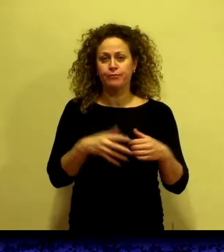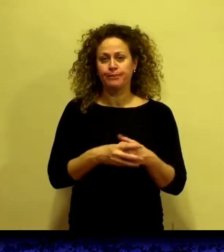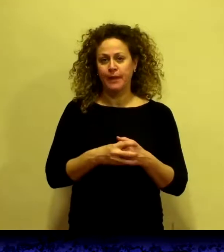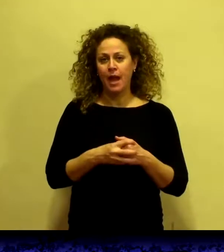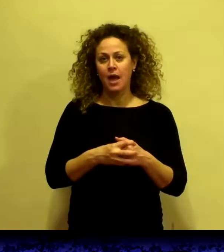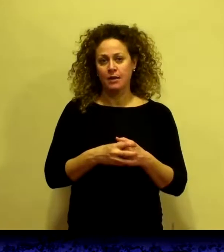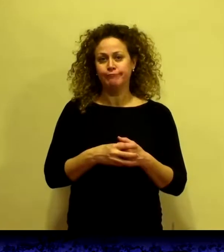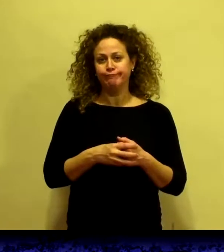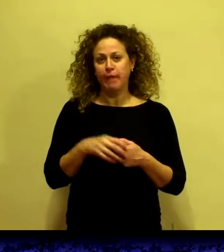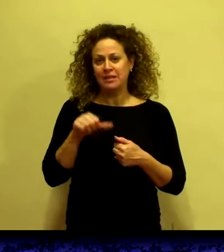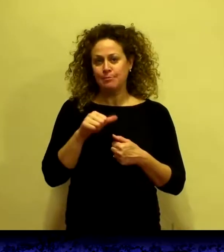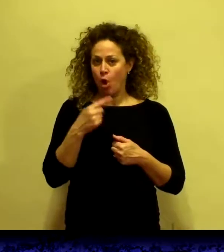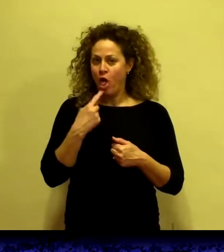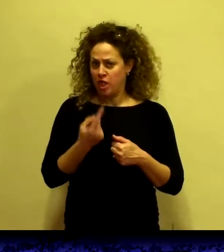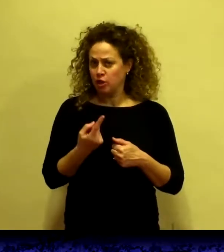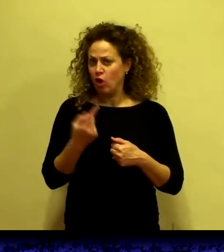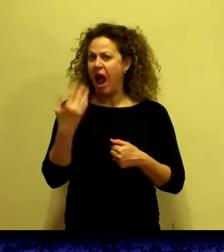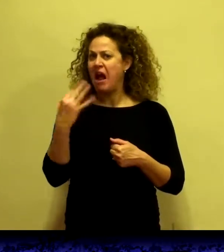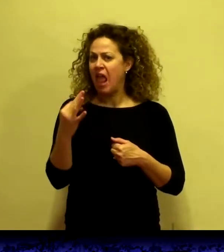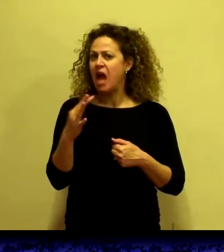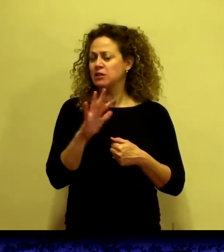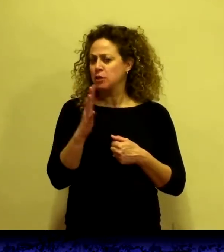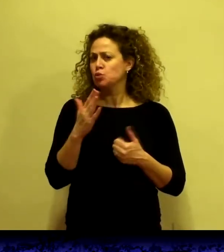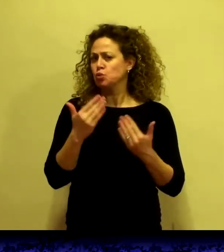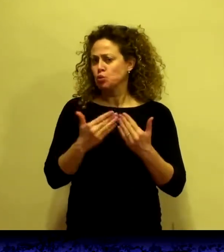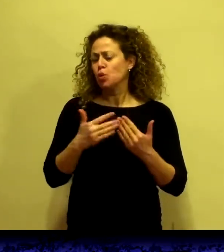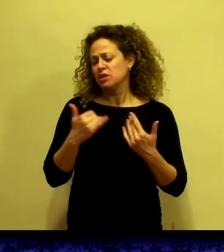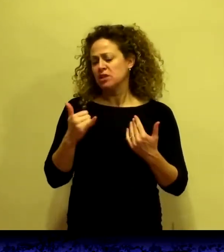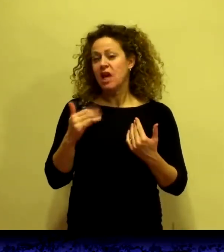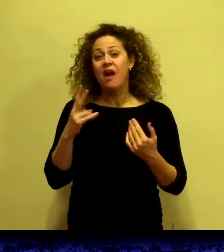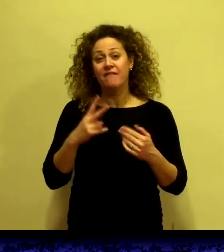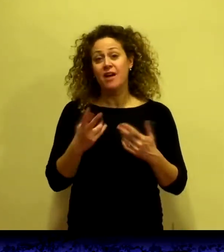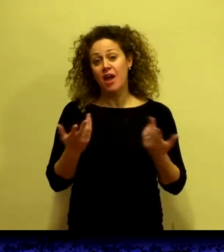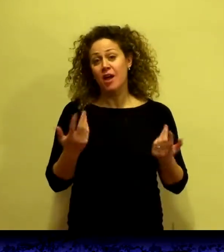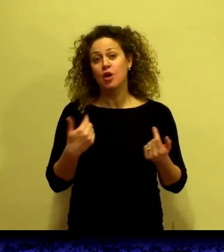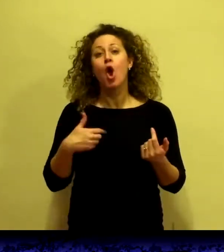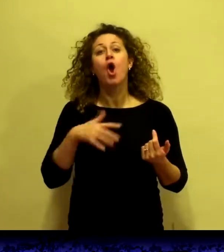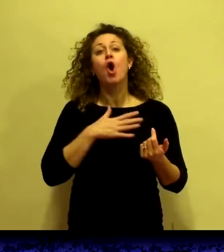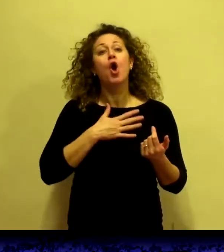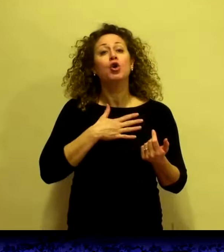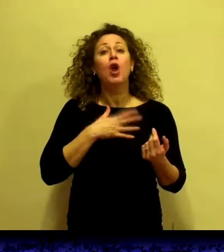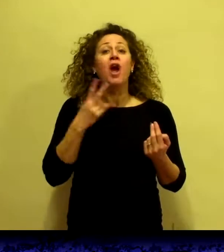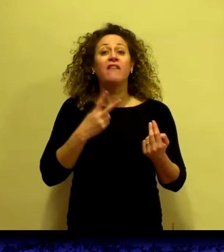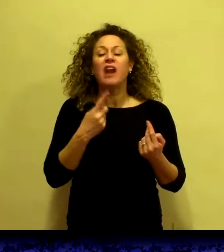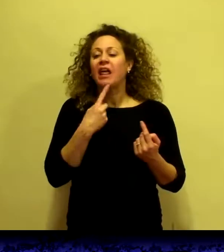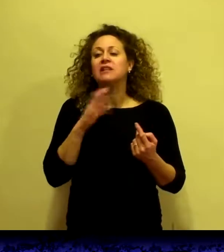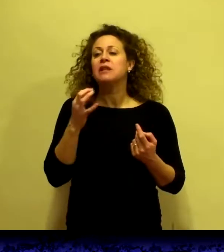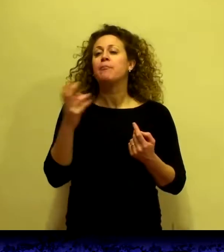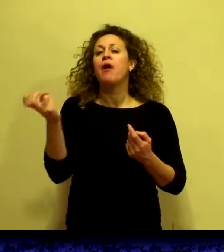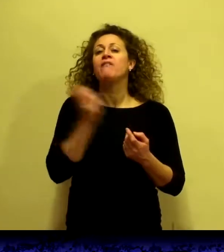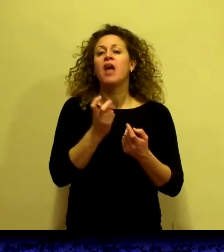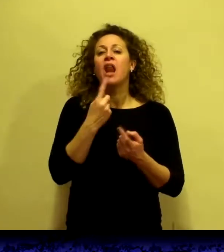Merkel. Ma non c'entra niente. Anche per il tedesco non siamo attrezzati, comunque.